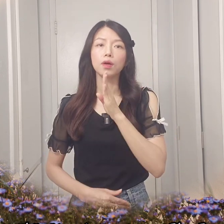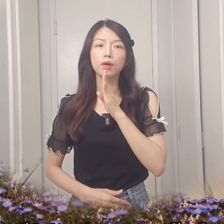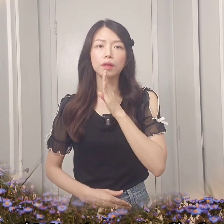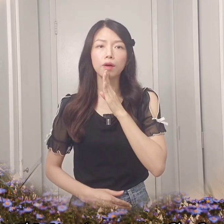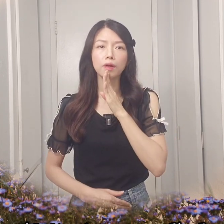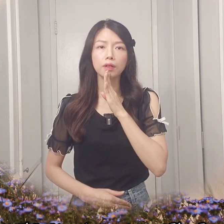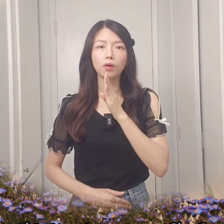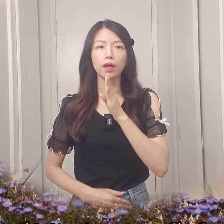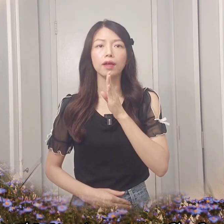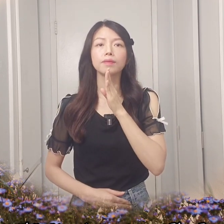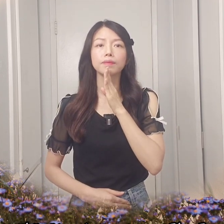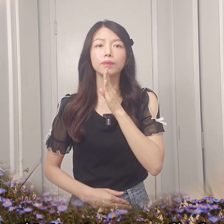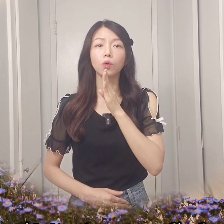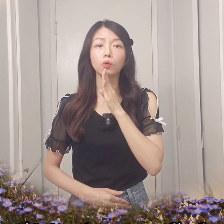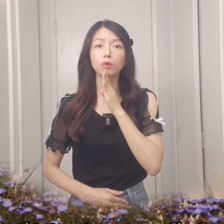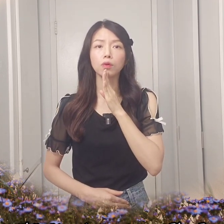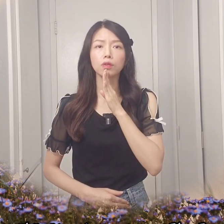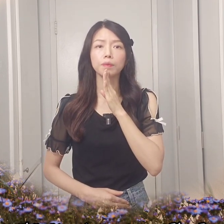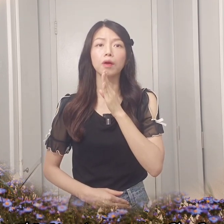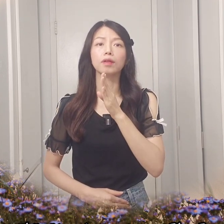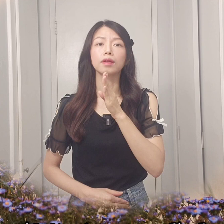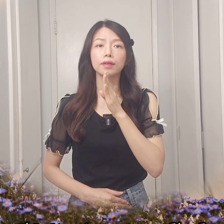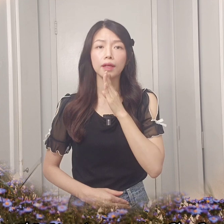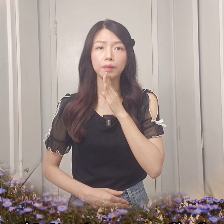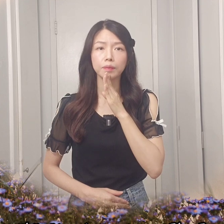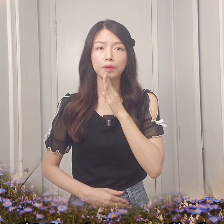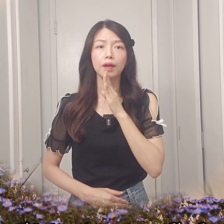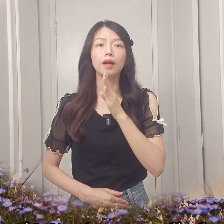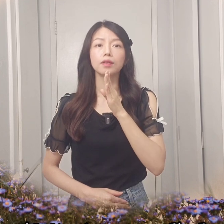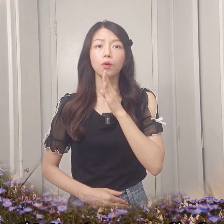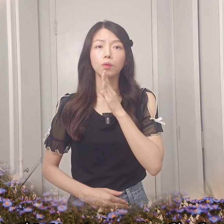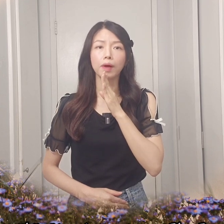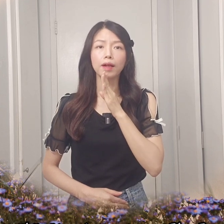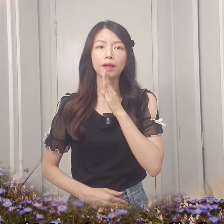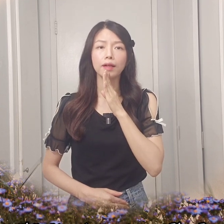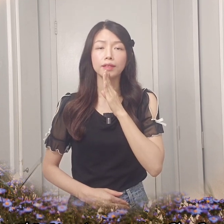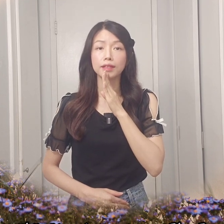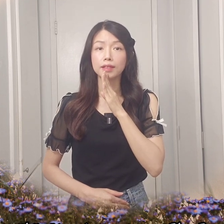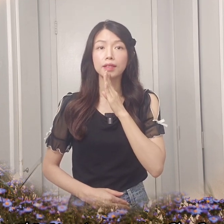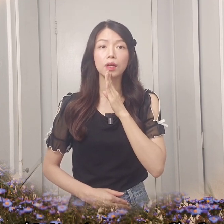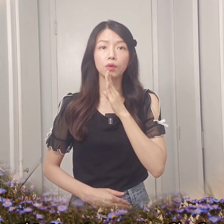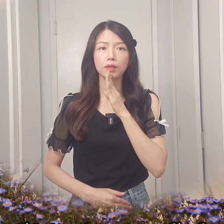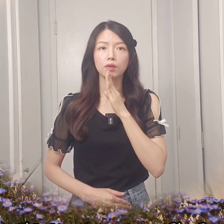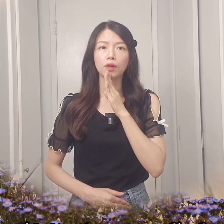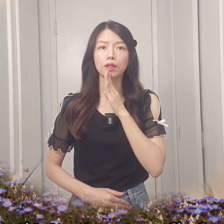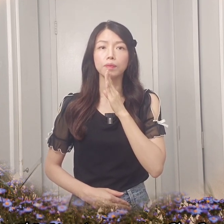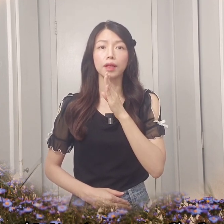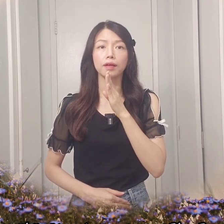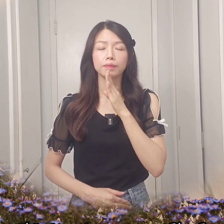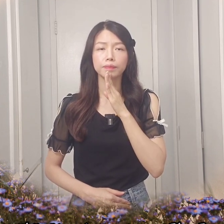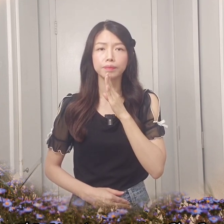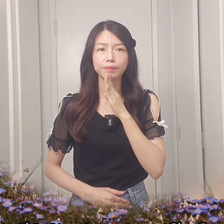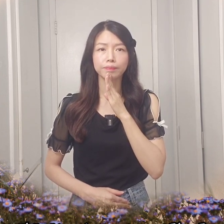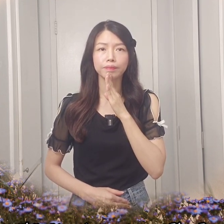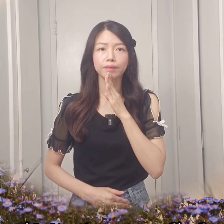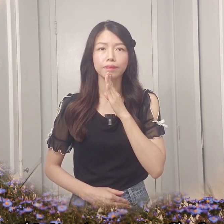쪽으로 세워서 턱에 톡톡 쳐주시면 참, 정말, 진짜라고 한 뜻의 수어가